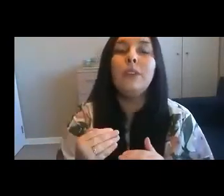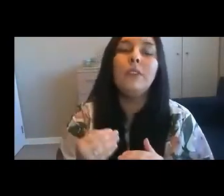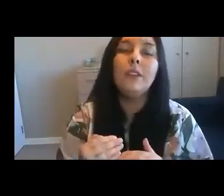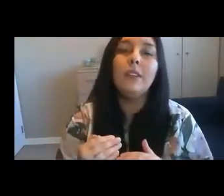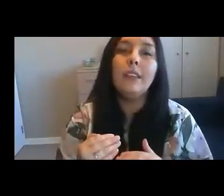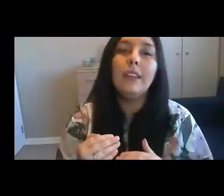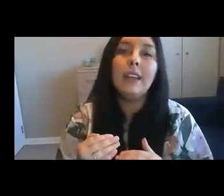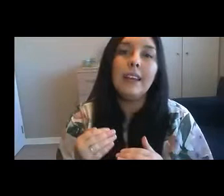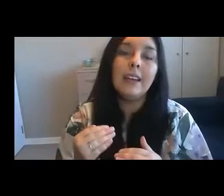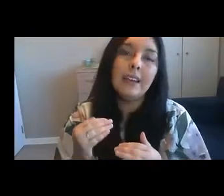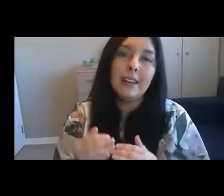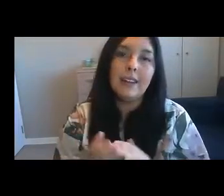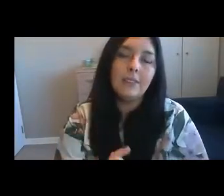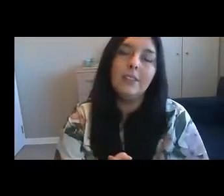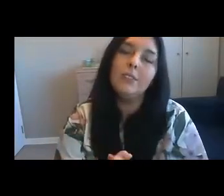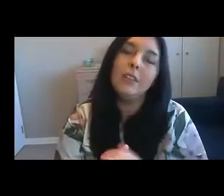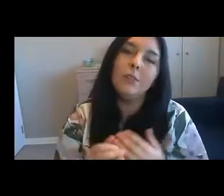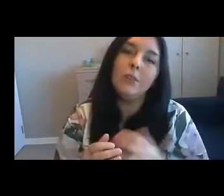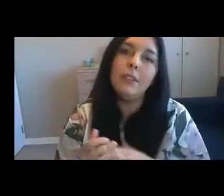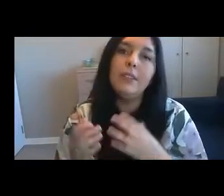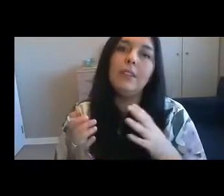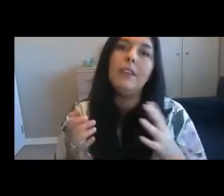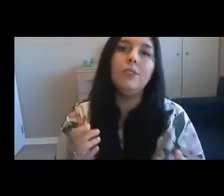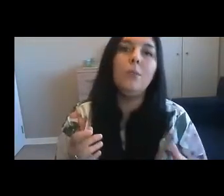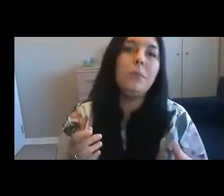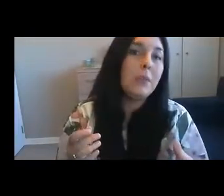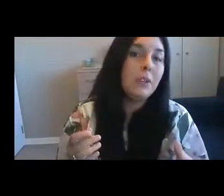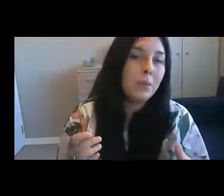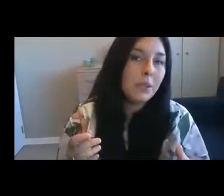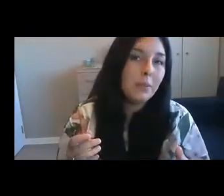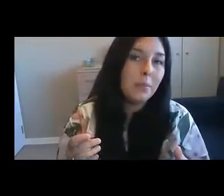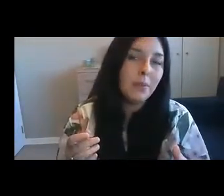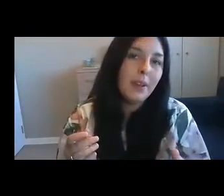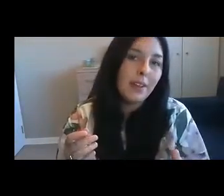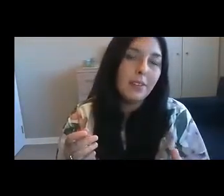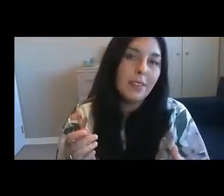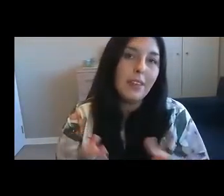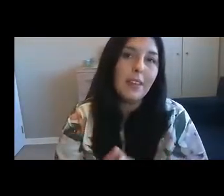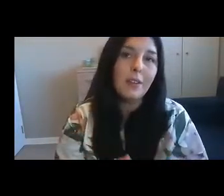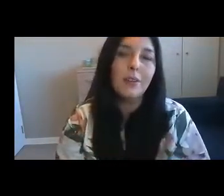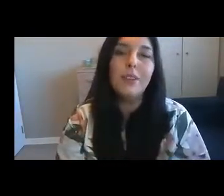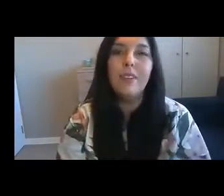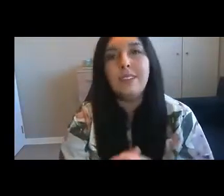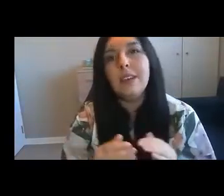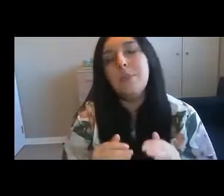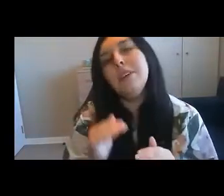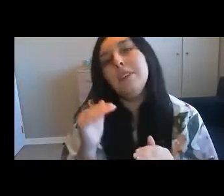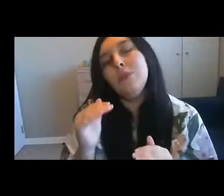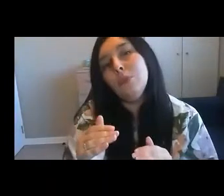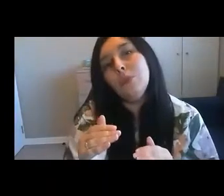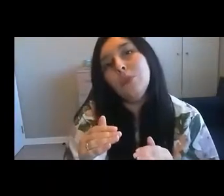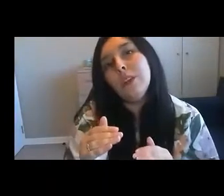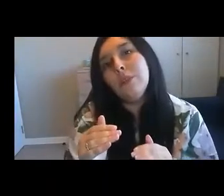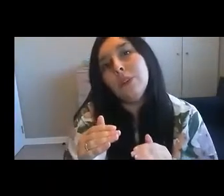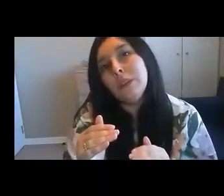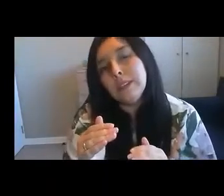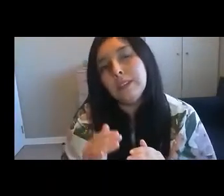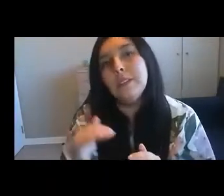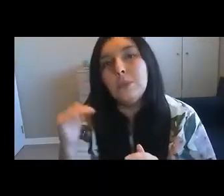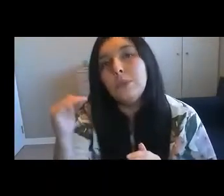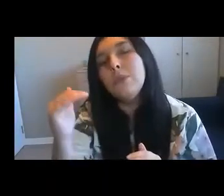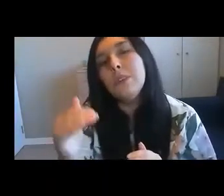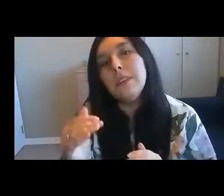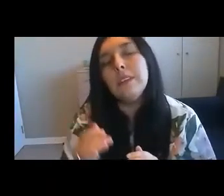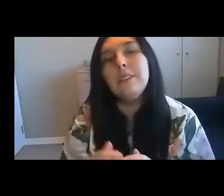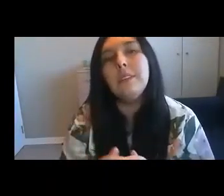superior de la carrera, ¿cierto? Si el estudiante ingresó a primero, por ejemplo, año de la universidad, puede ser un estudiante